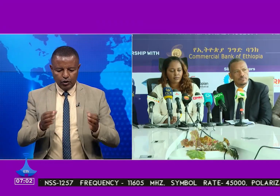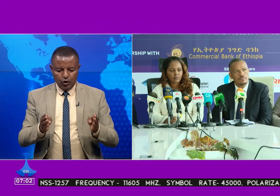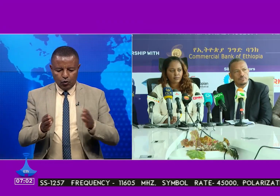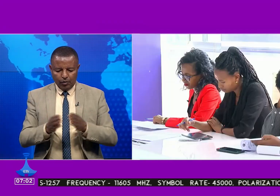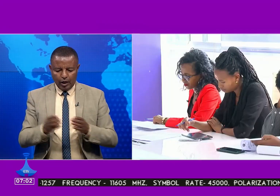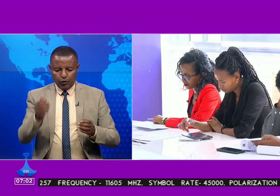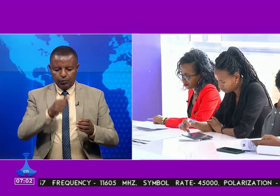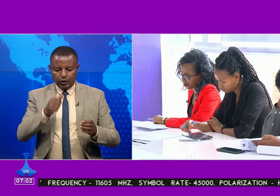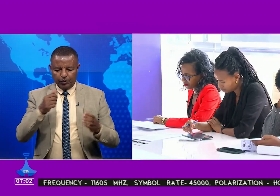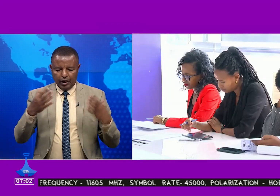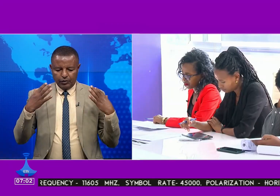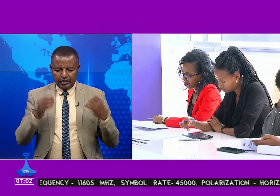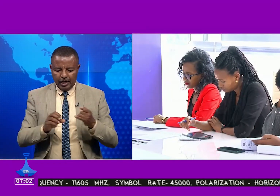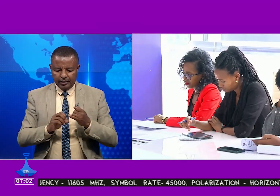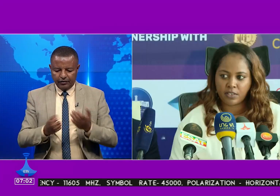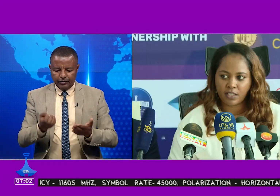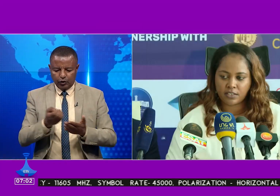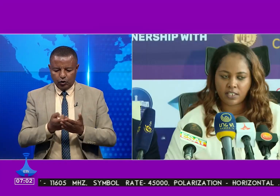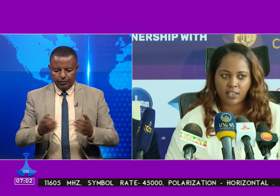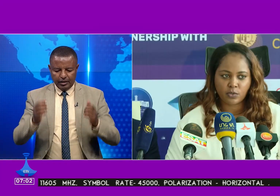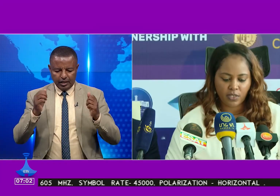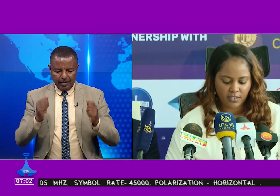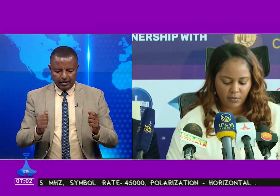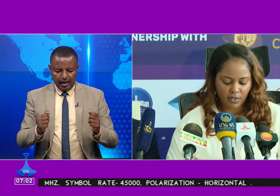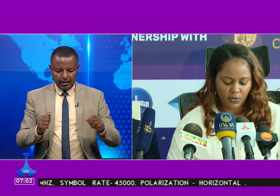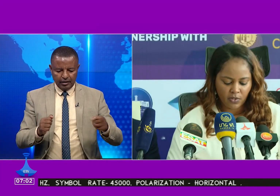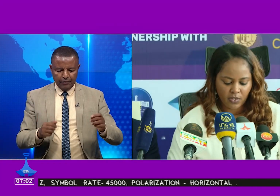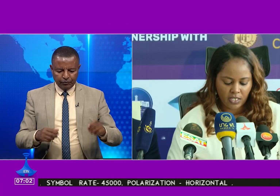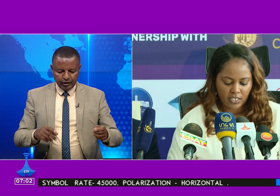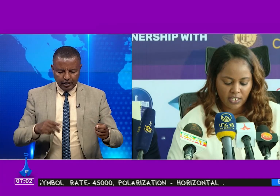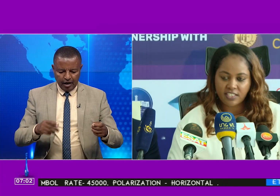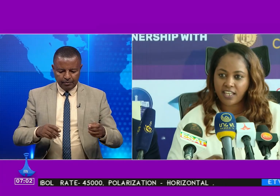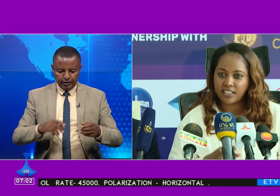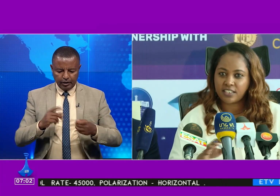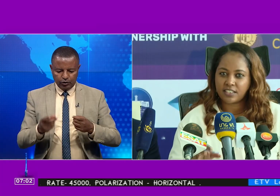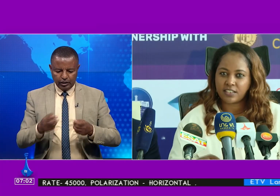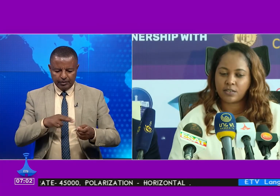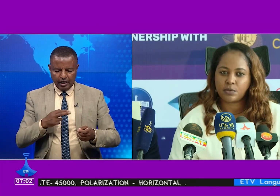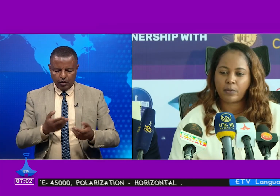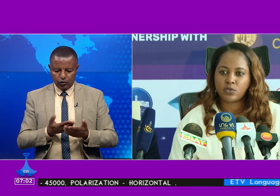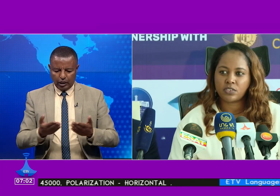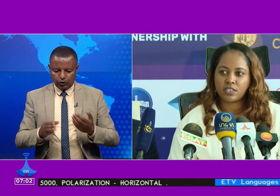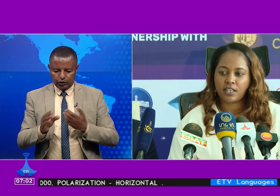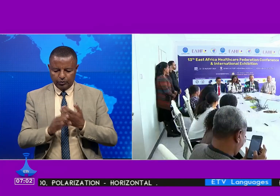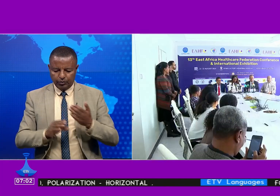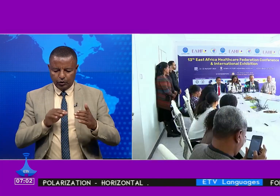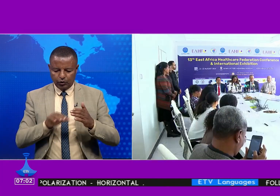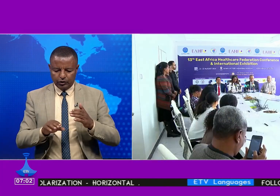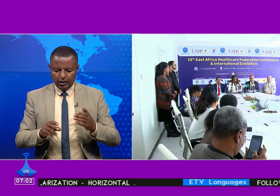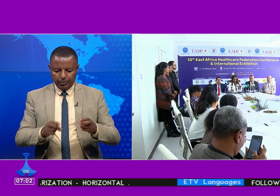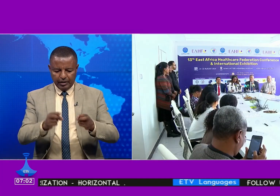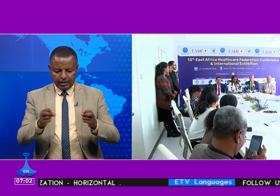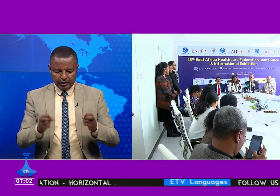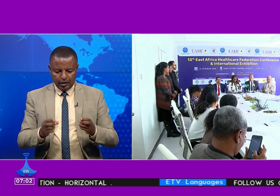እንዳብራሩት ጉባኤው በኢትዮጵያ የጤና ዘርፍ የኢኮኖሚ ለማጠናከር እና መሰረት የሕክምና ቁሳቁሶችን በአገር